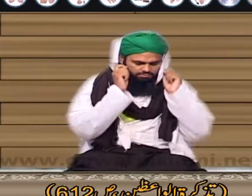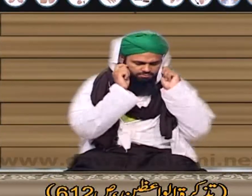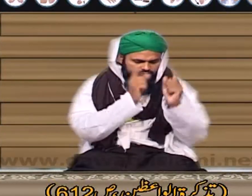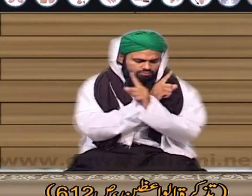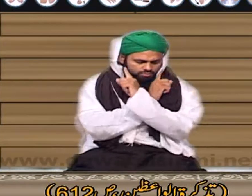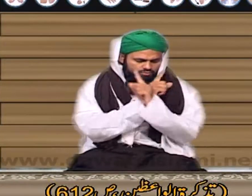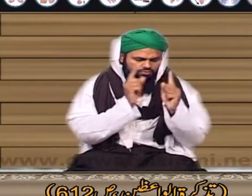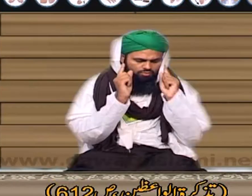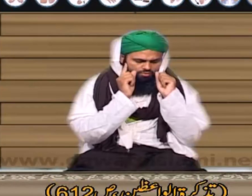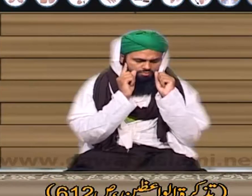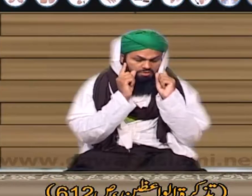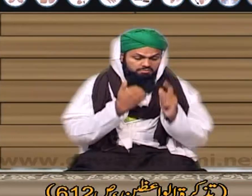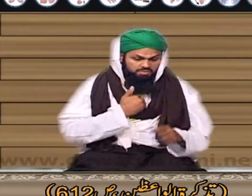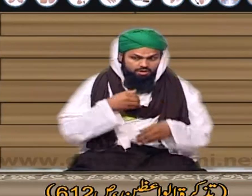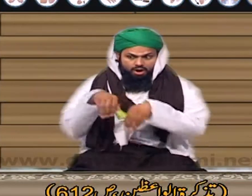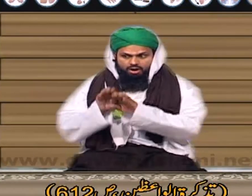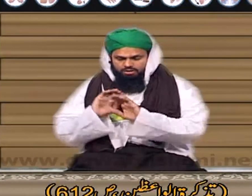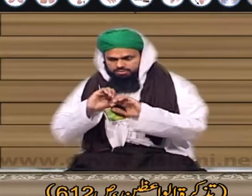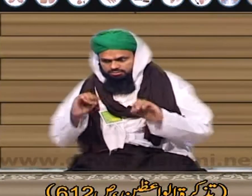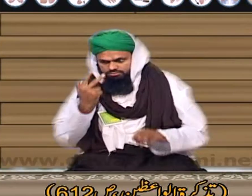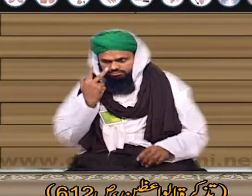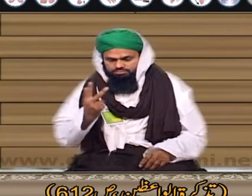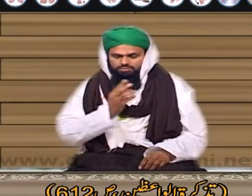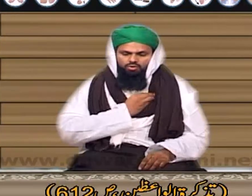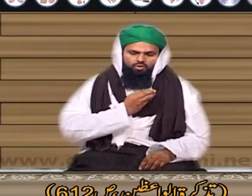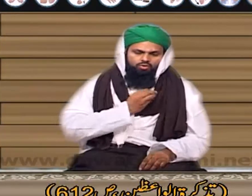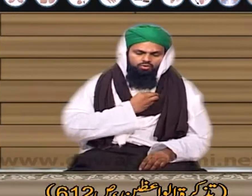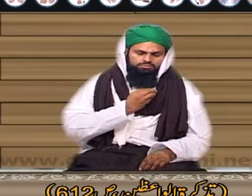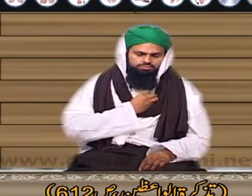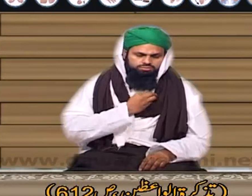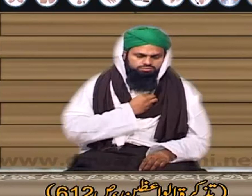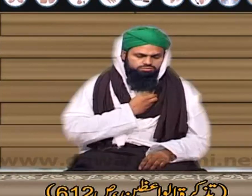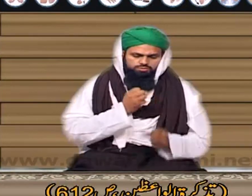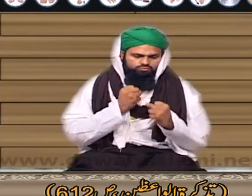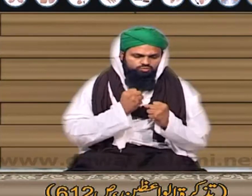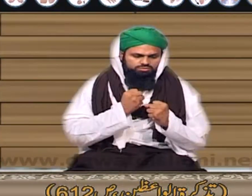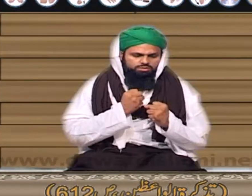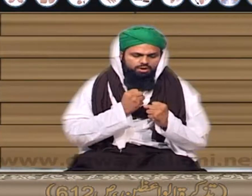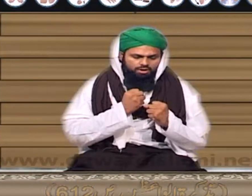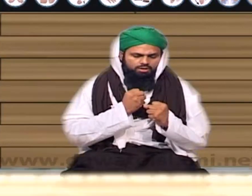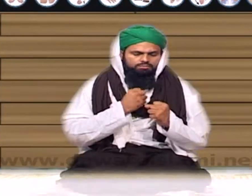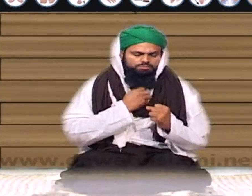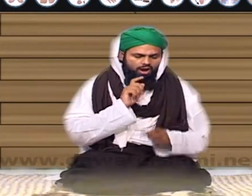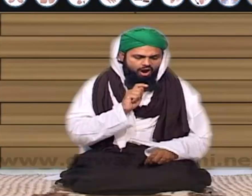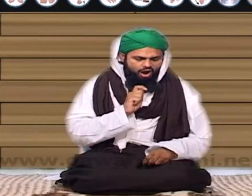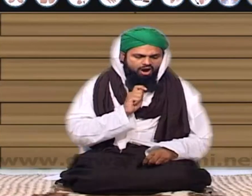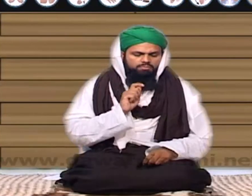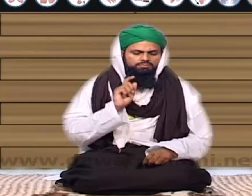میں نے کچھ ایسے ہولناک مناظر دیکھے ہیں کہ مجھ پر خوف طاری ہے۔ بات یہ ہے کہ میں کفن چوری کا پیشہ کیا کرتا